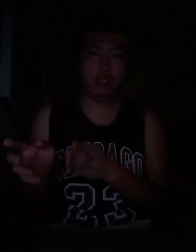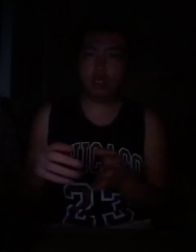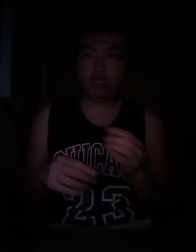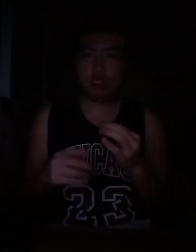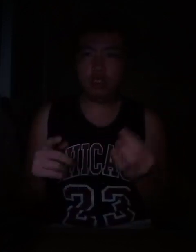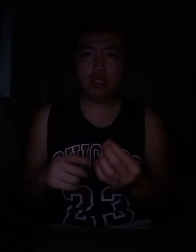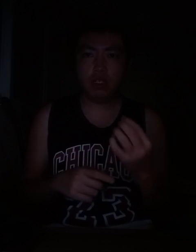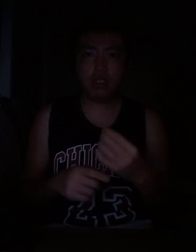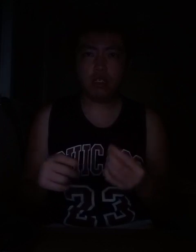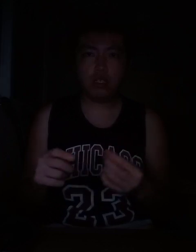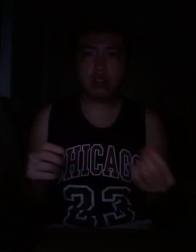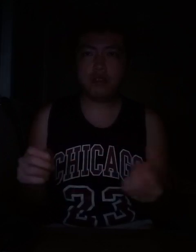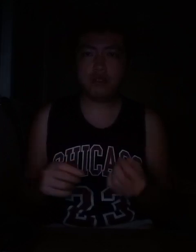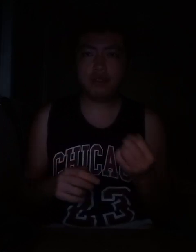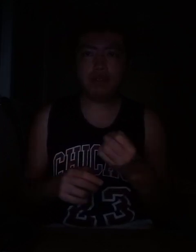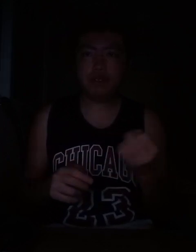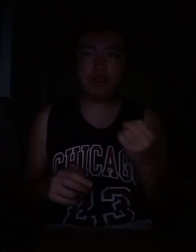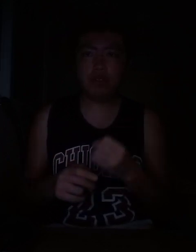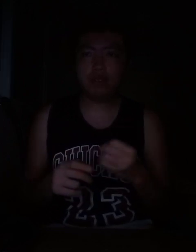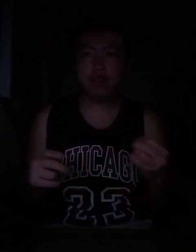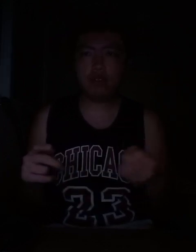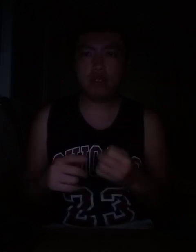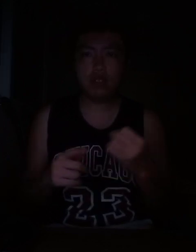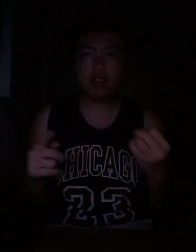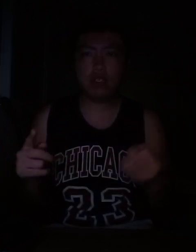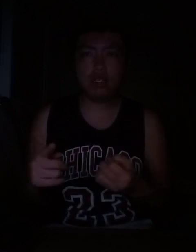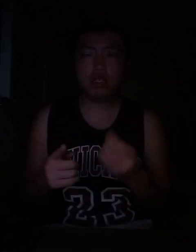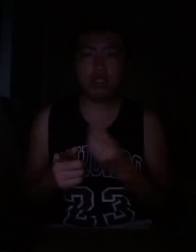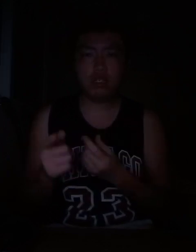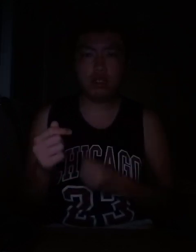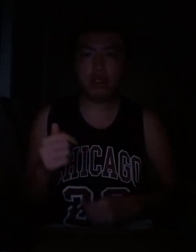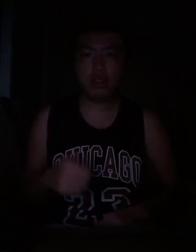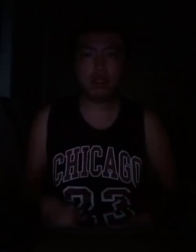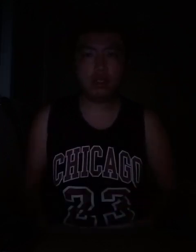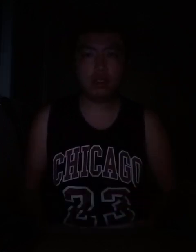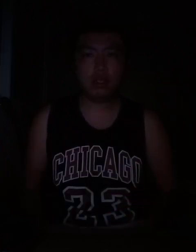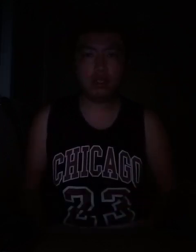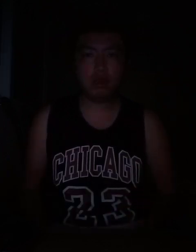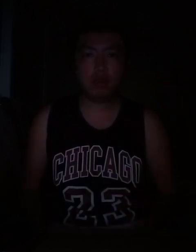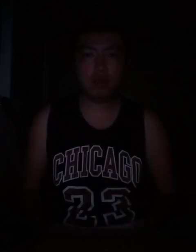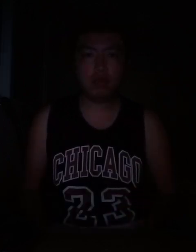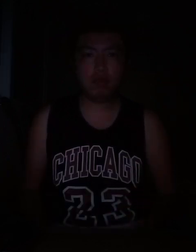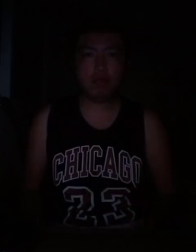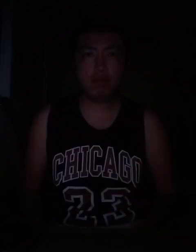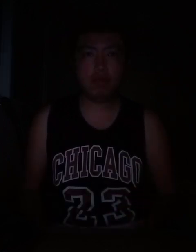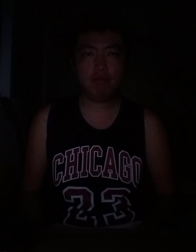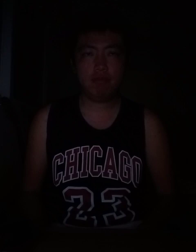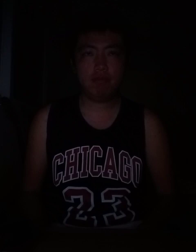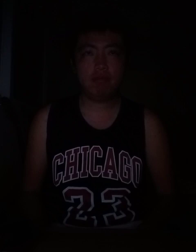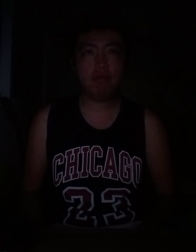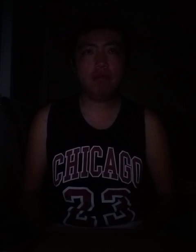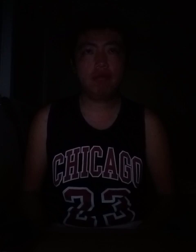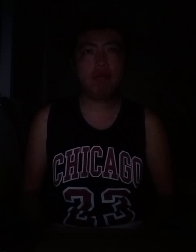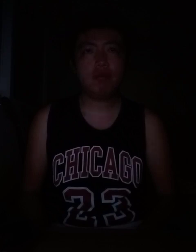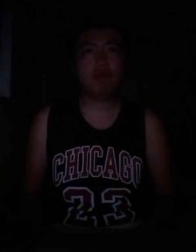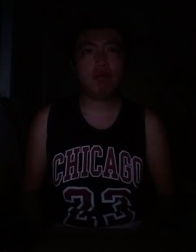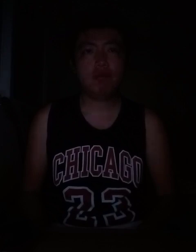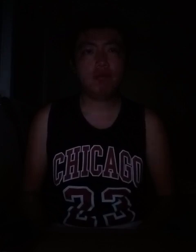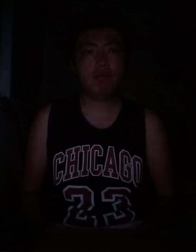등 많은 요소가 위협적인 만큼 철저한 대비가 필요합니다. SBS 서동균입니다. 네,